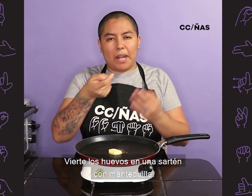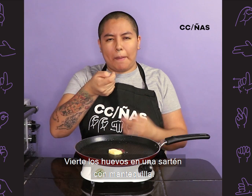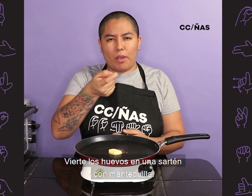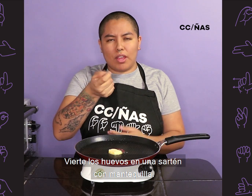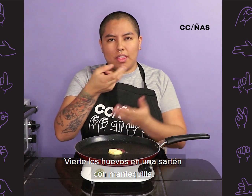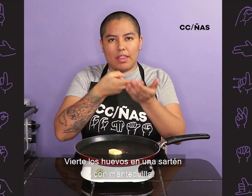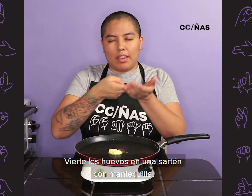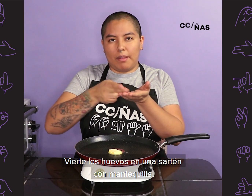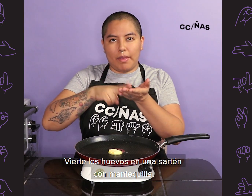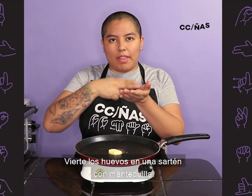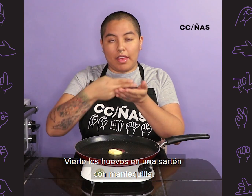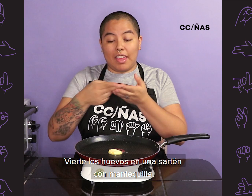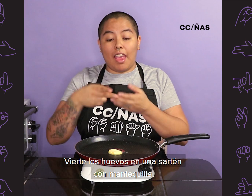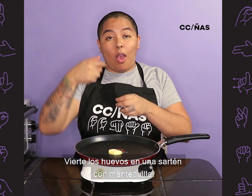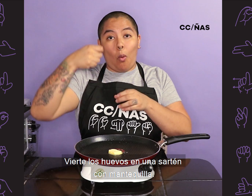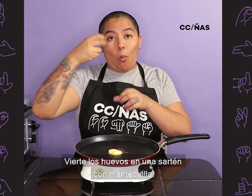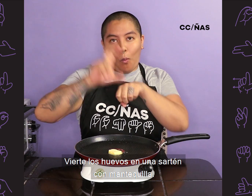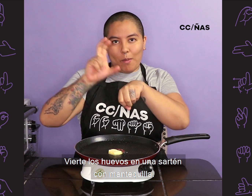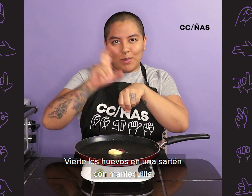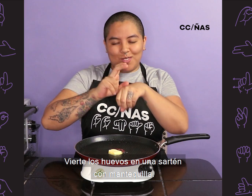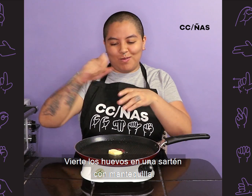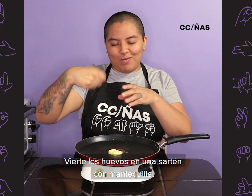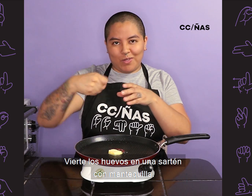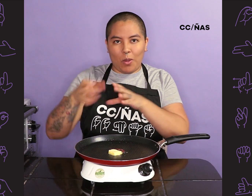Vierte los huevos en una sartén con mantequilla.